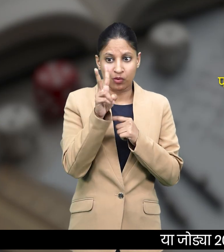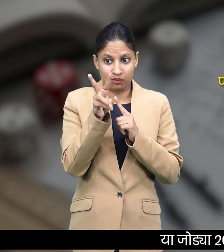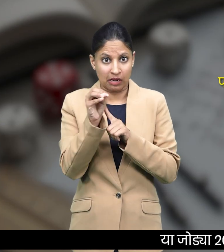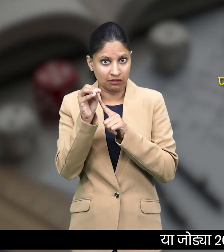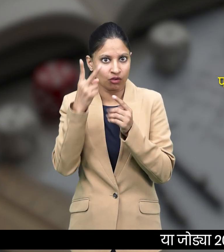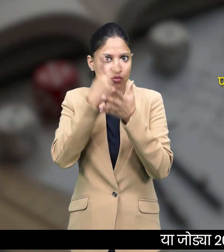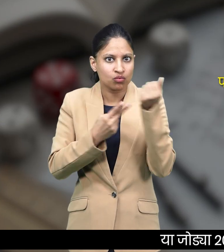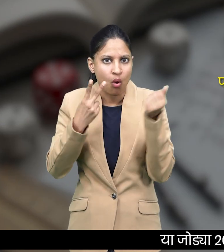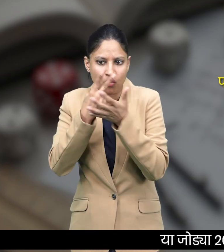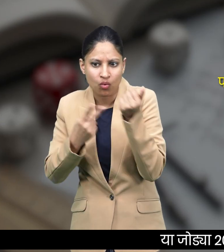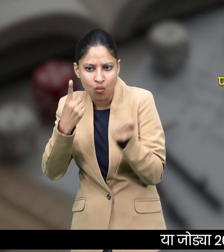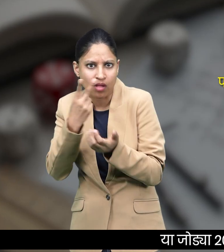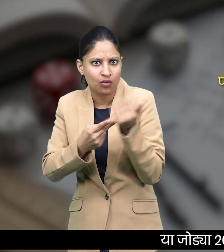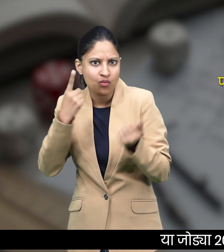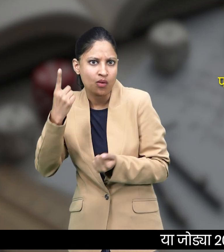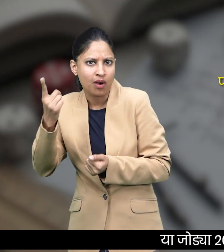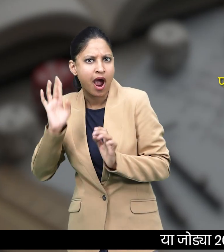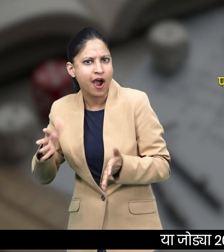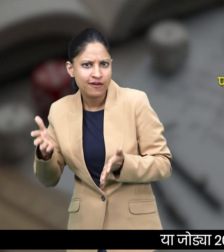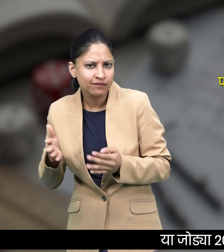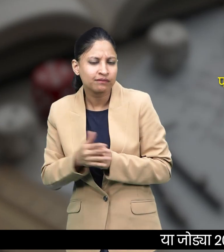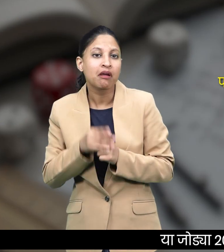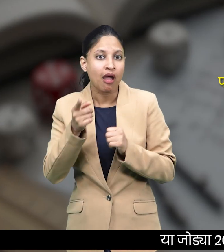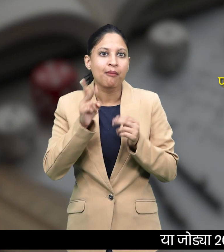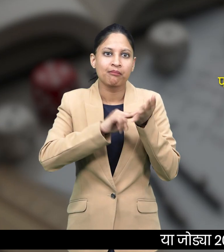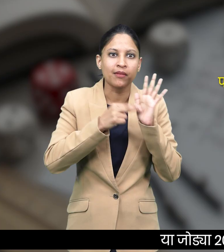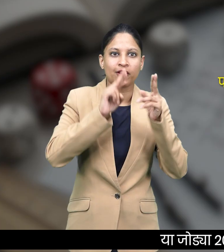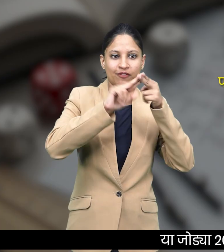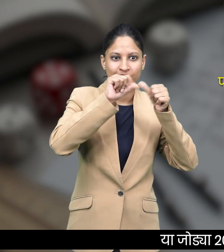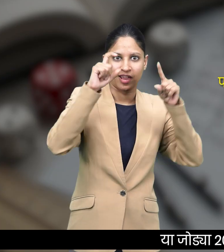या जोड्या 20 देतात, तर 20 चे घटक आहेत.